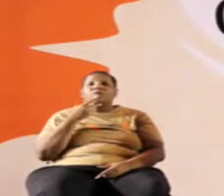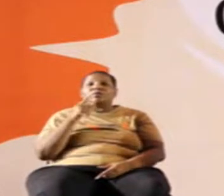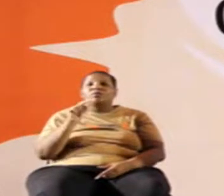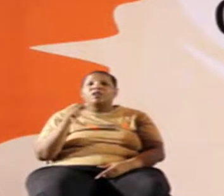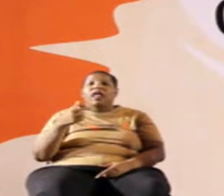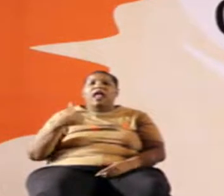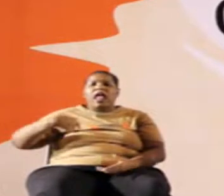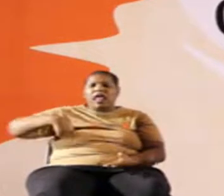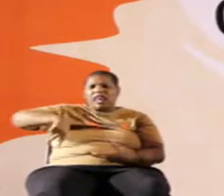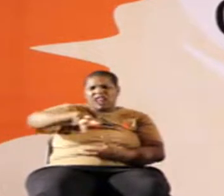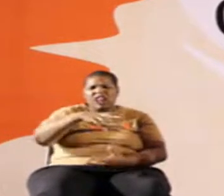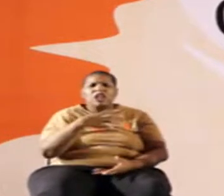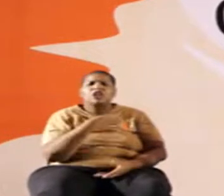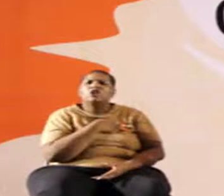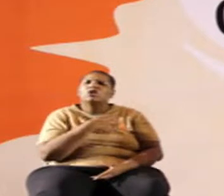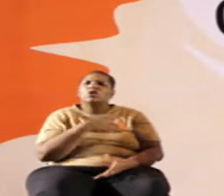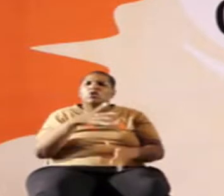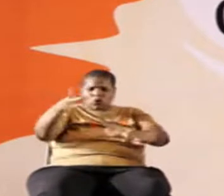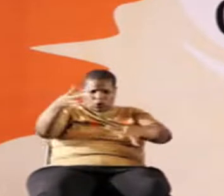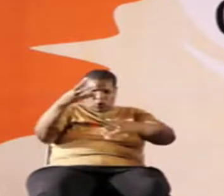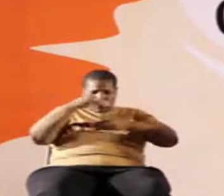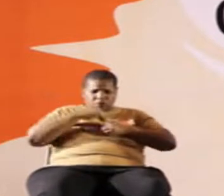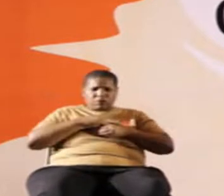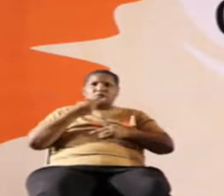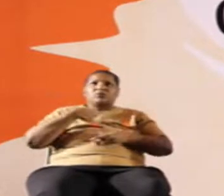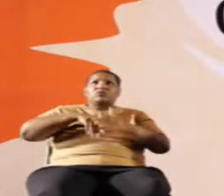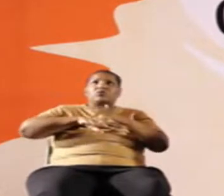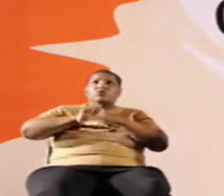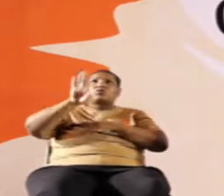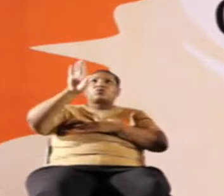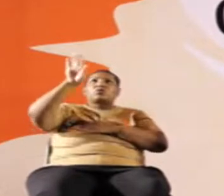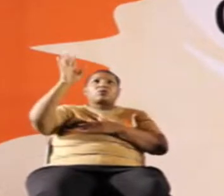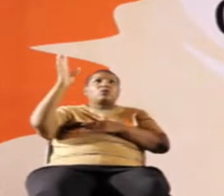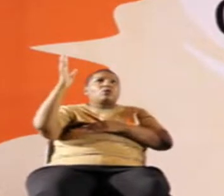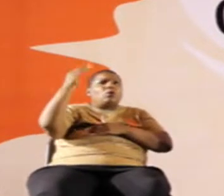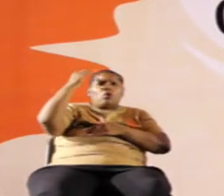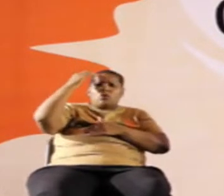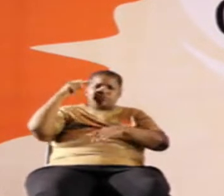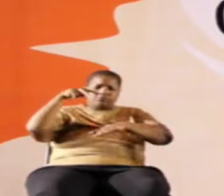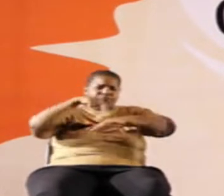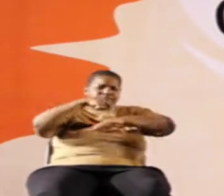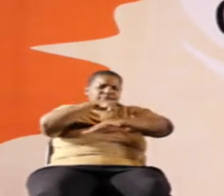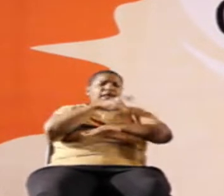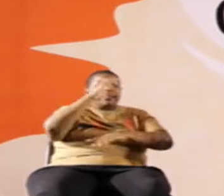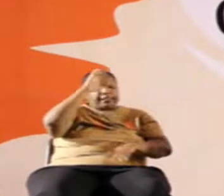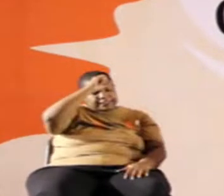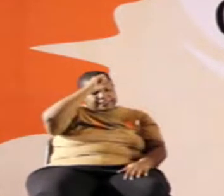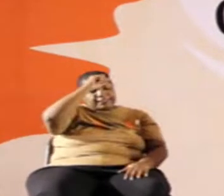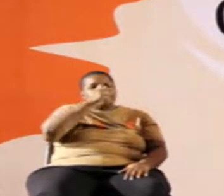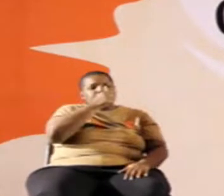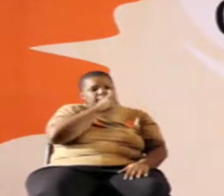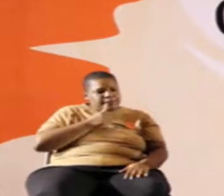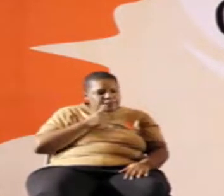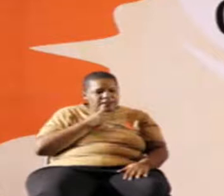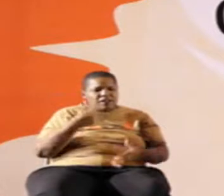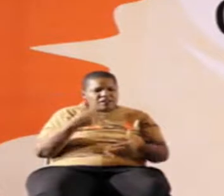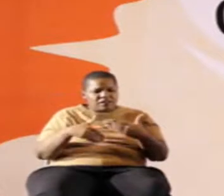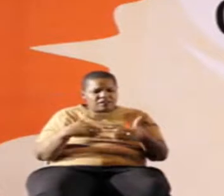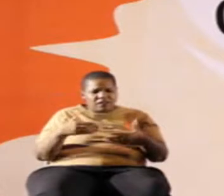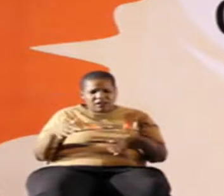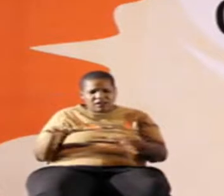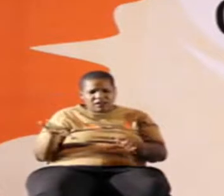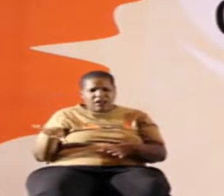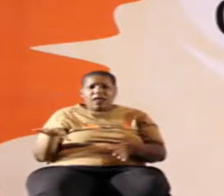ela roda a baiana, incorpora e não quer mais subir, quem vive na corda bamba, aprende a se, não sei o quê, e não